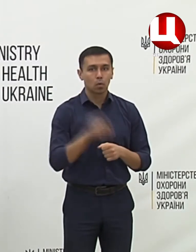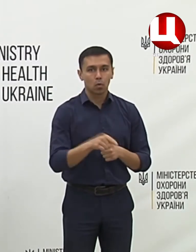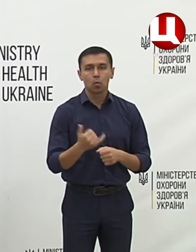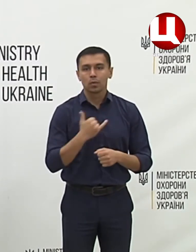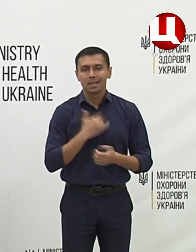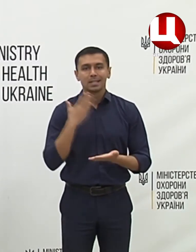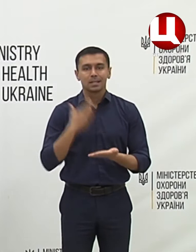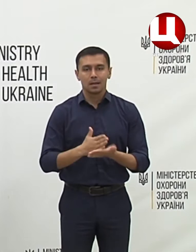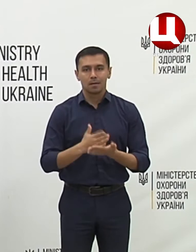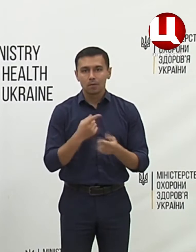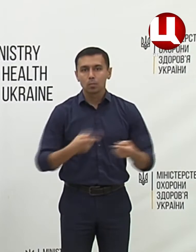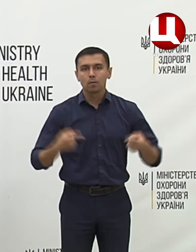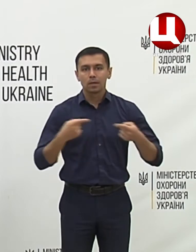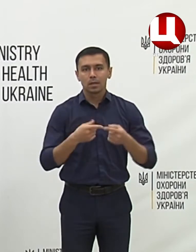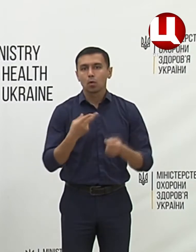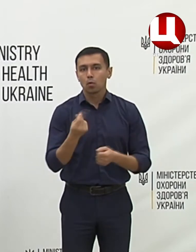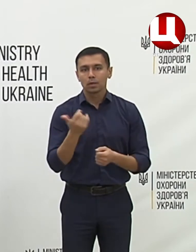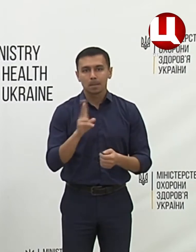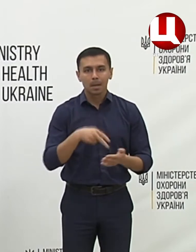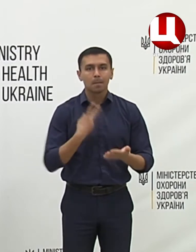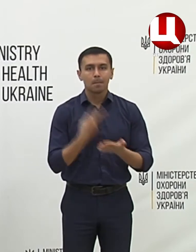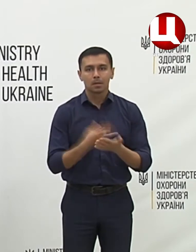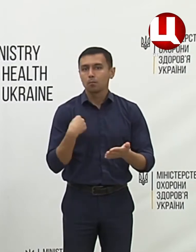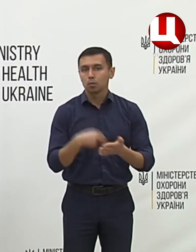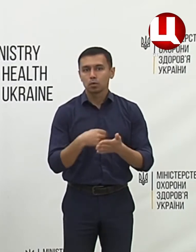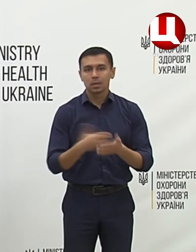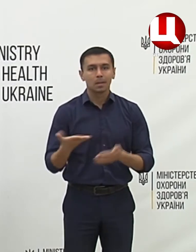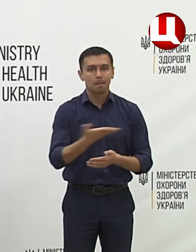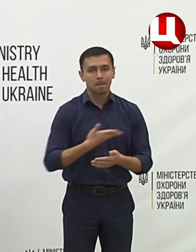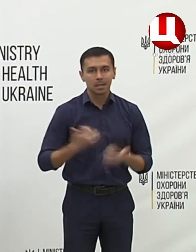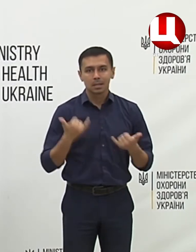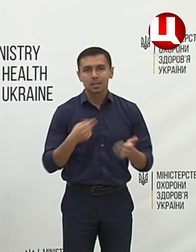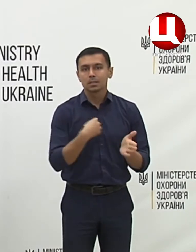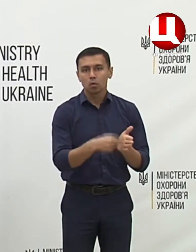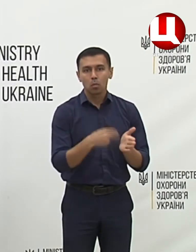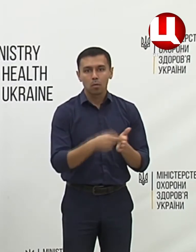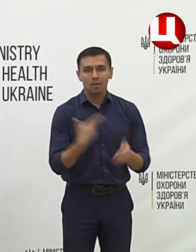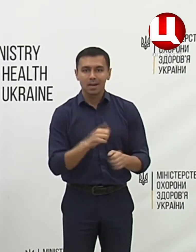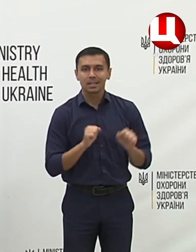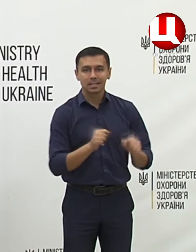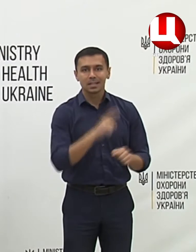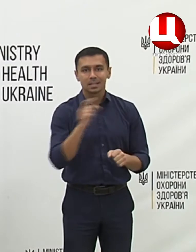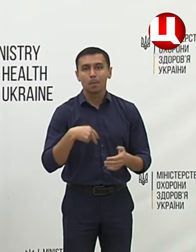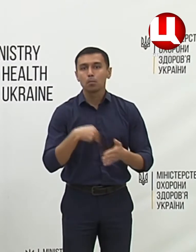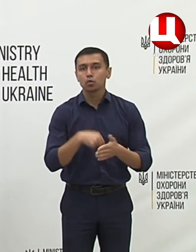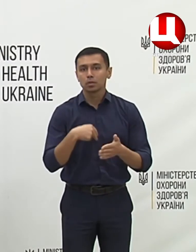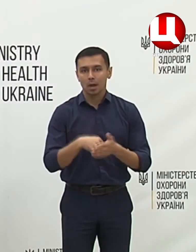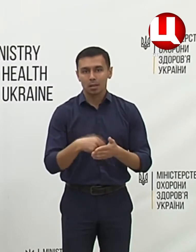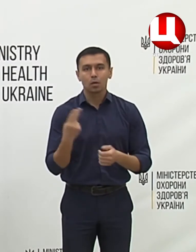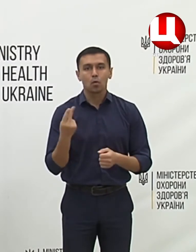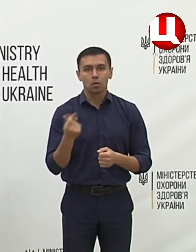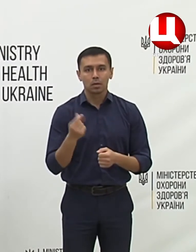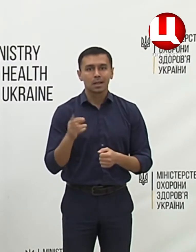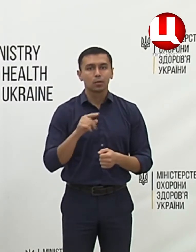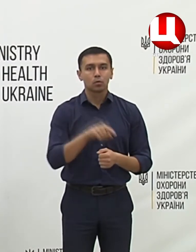в нас є відповідні кошти, які передбачені в бюджеті, і ми зараз закуповуємо вакцини за бюджетні